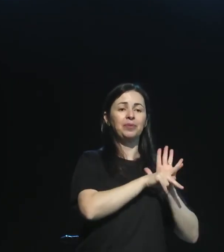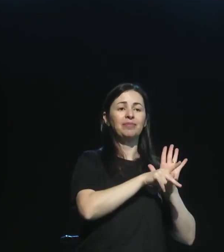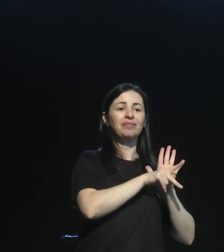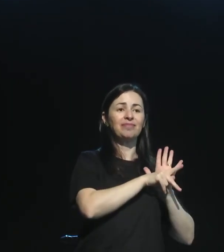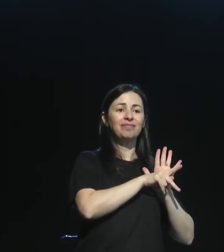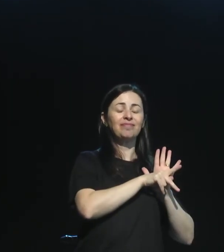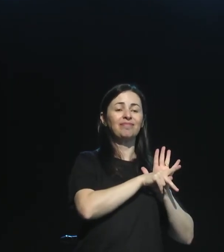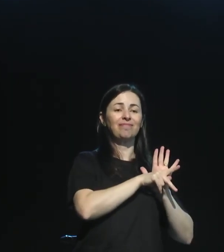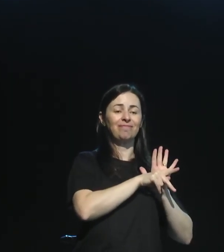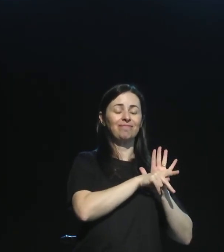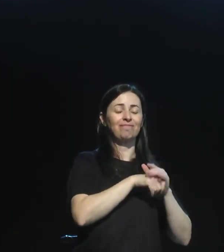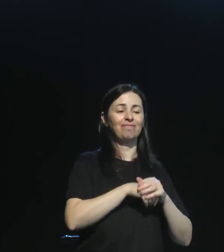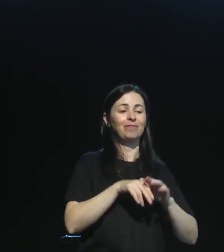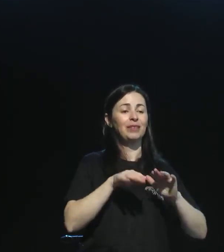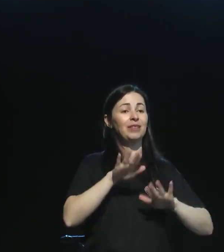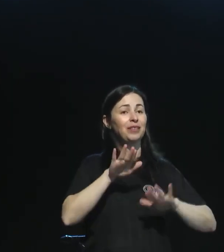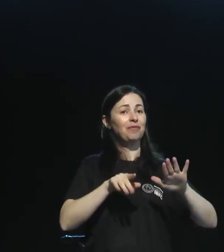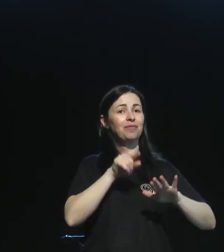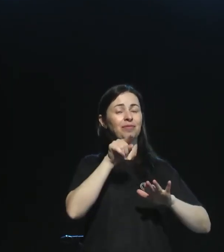você